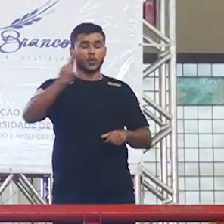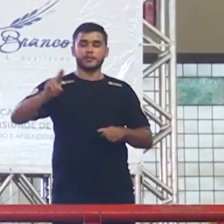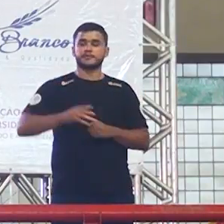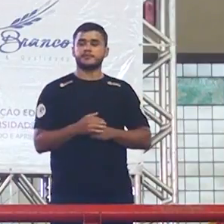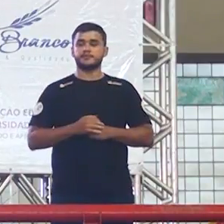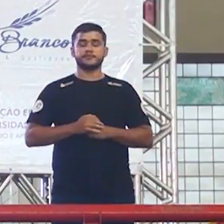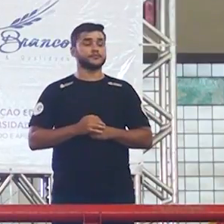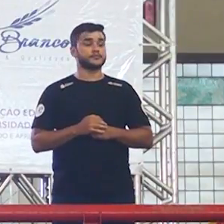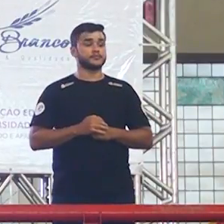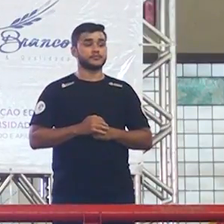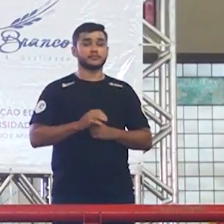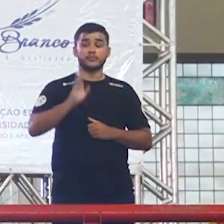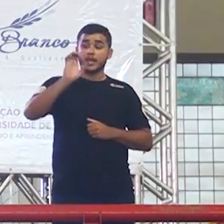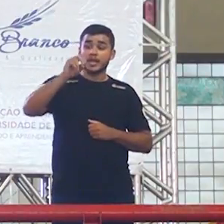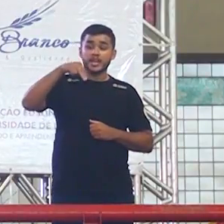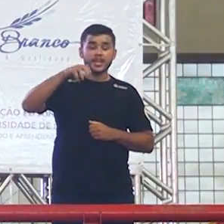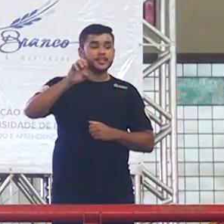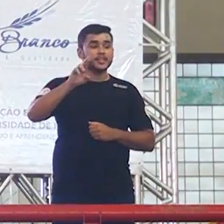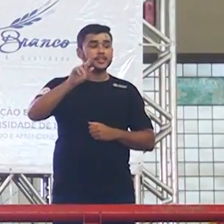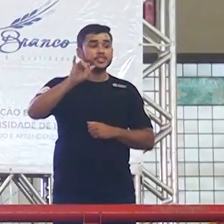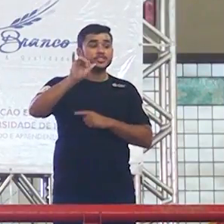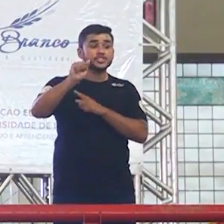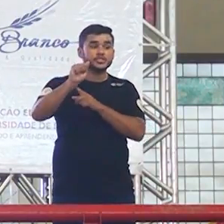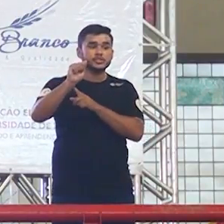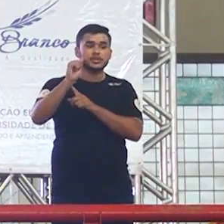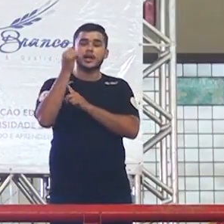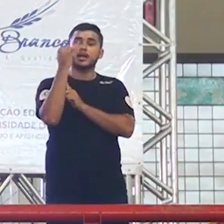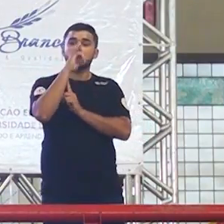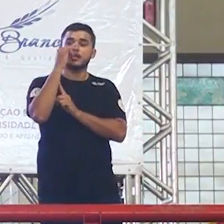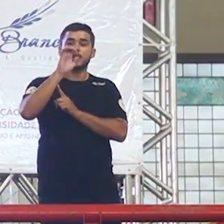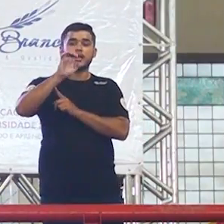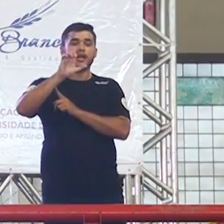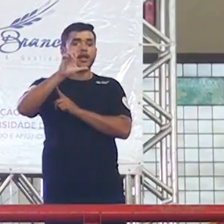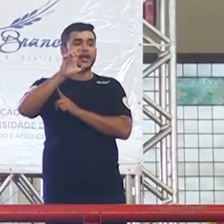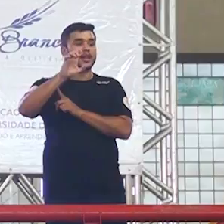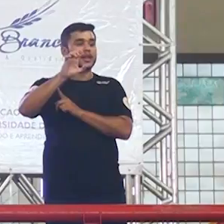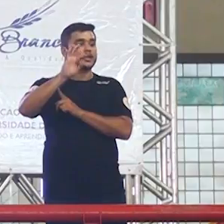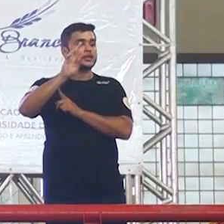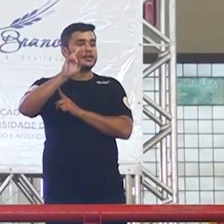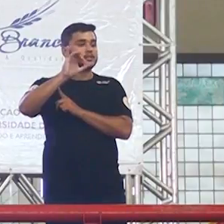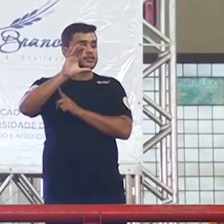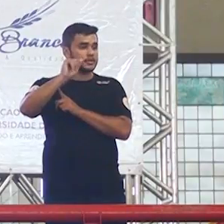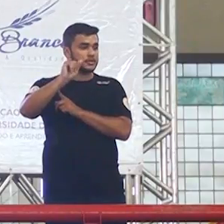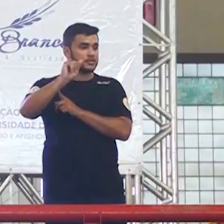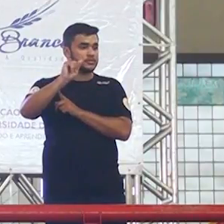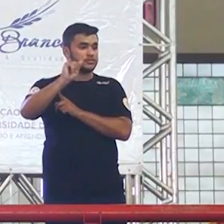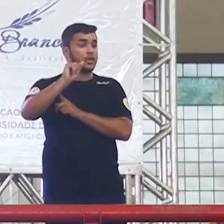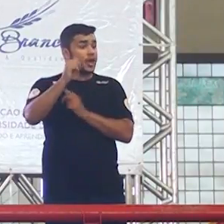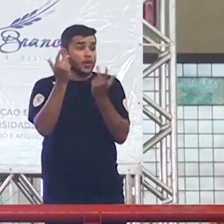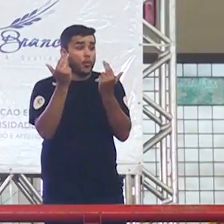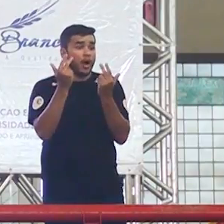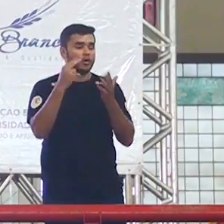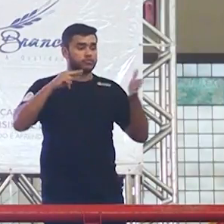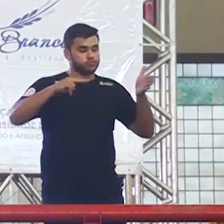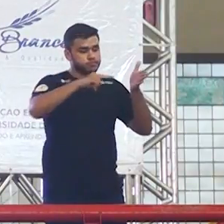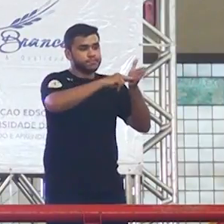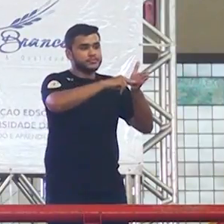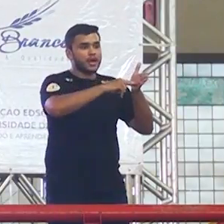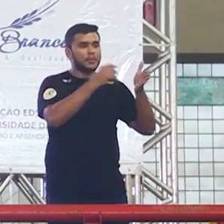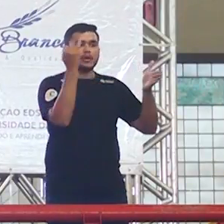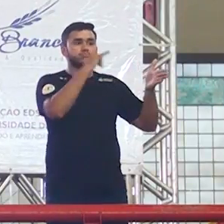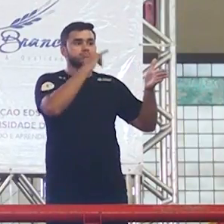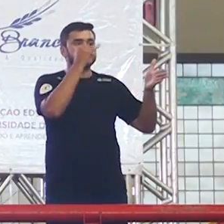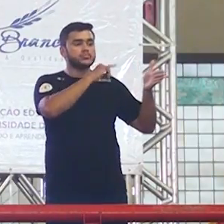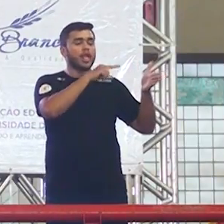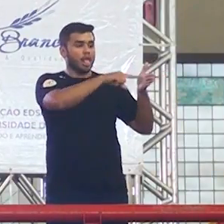escrevesse energia elétrica. Onde tem 41,6 no texto, puxa